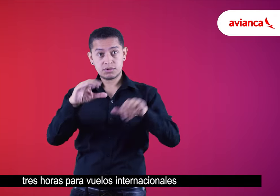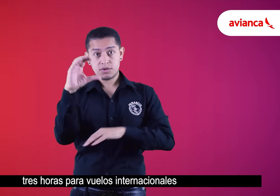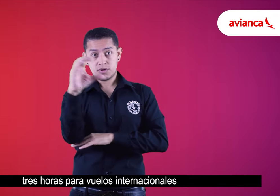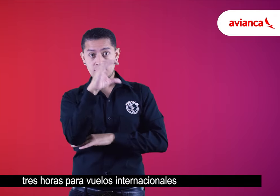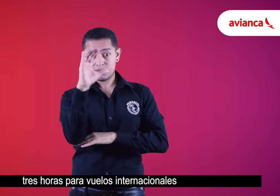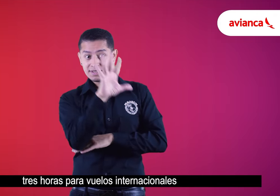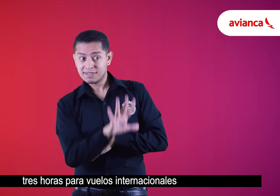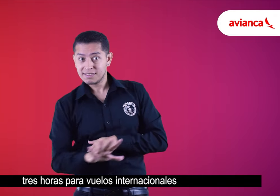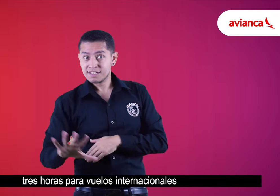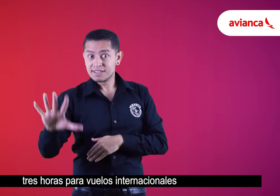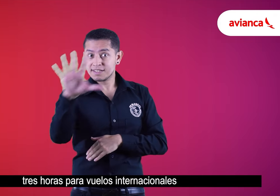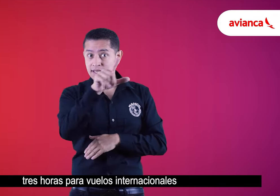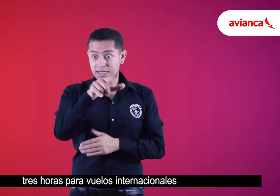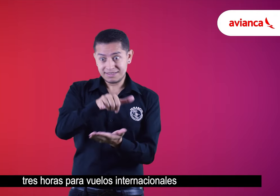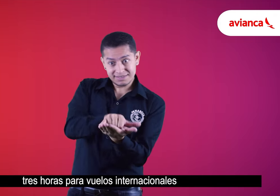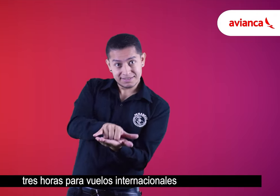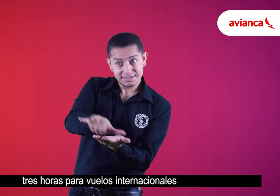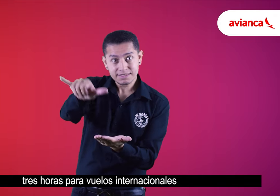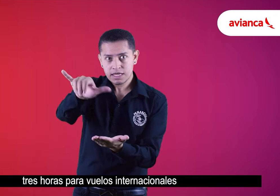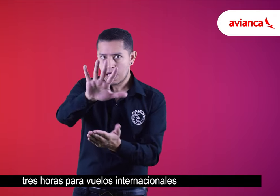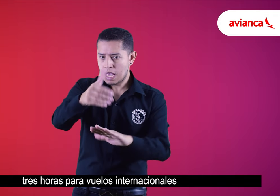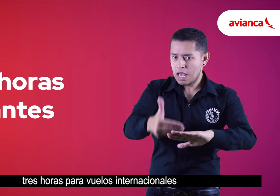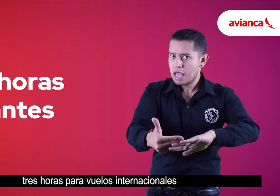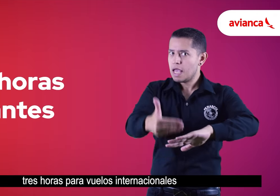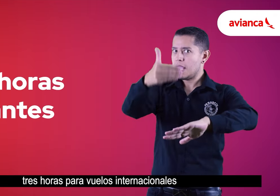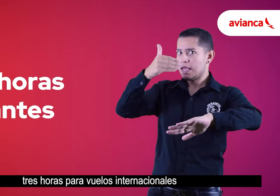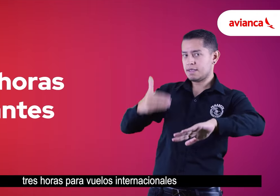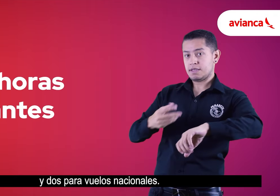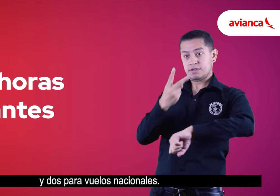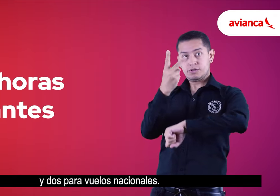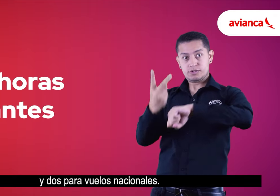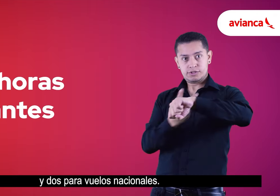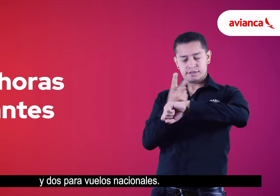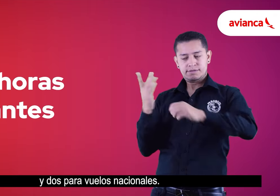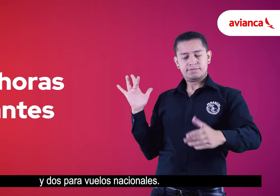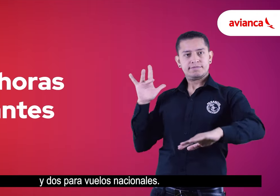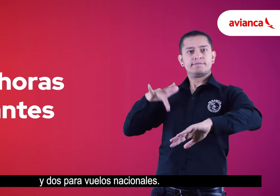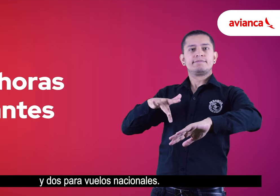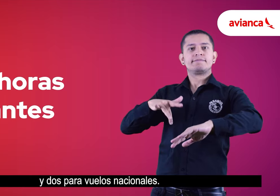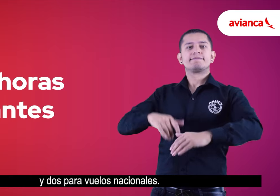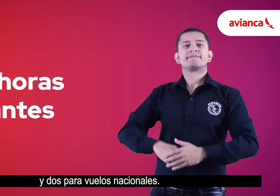3 horas para vuelos internacionales y 2 para vuelos nacionales.